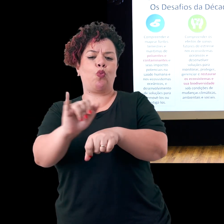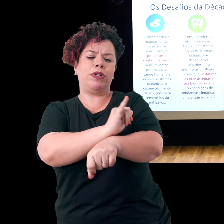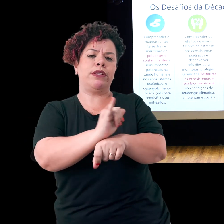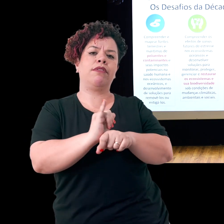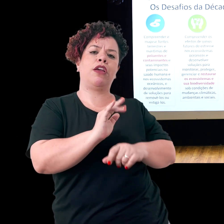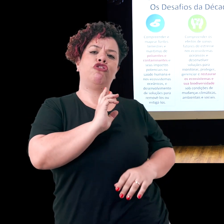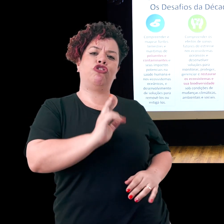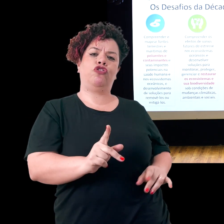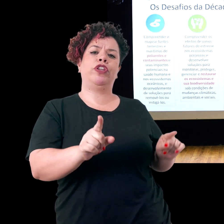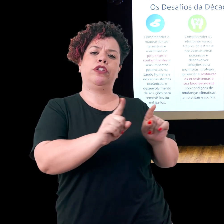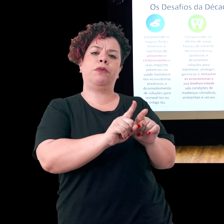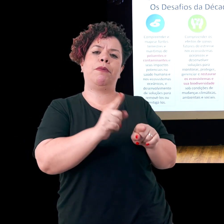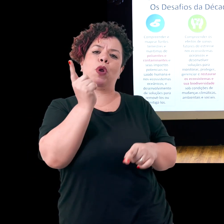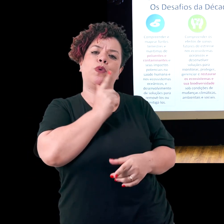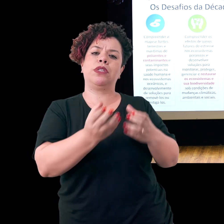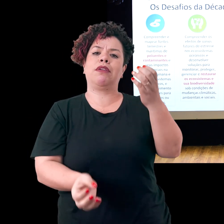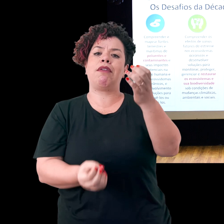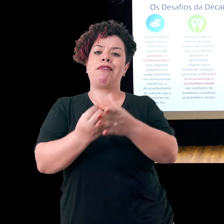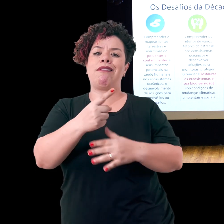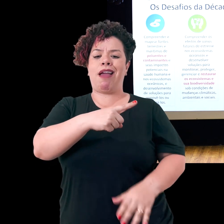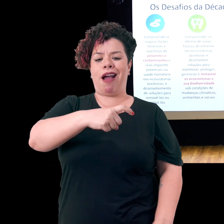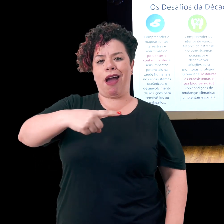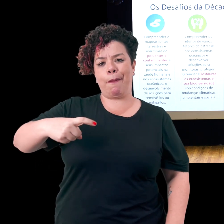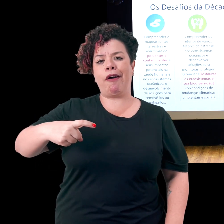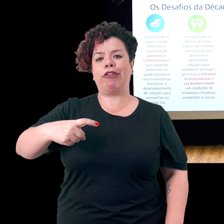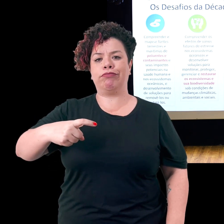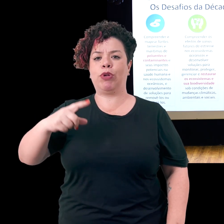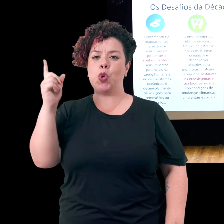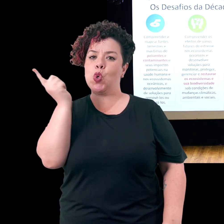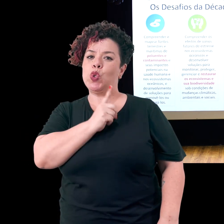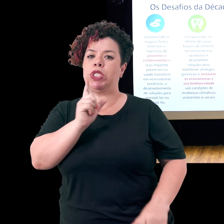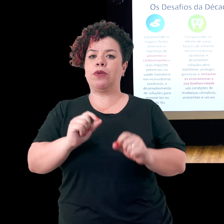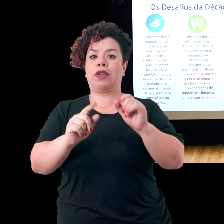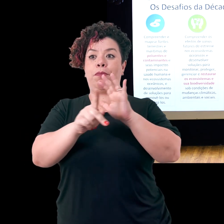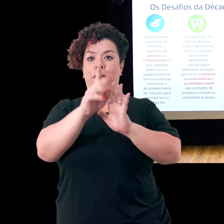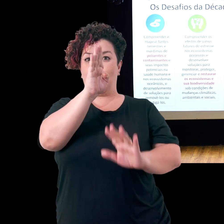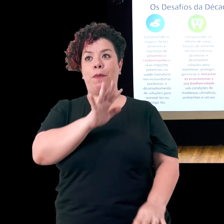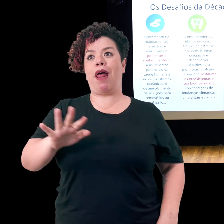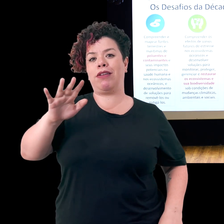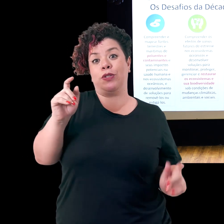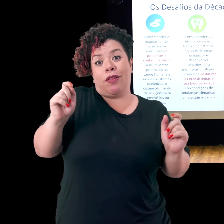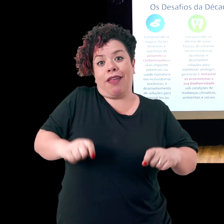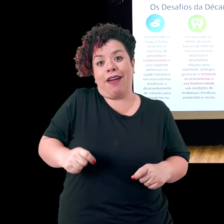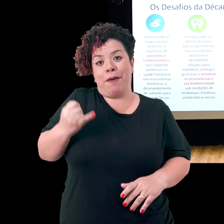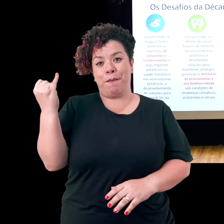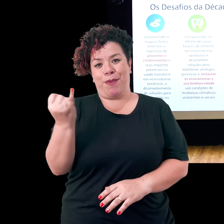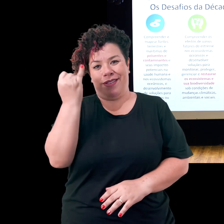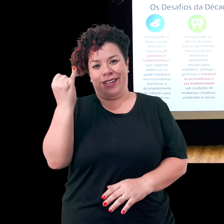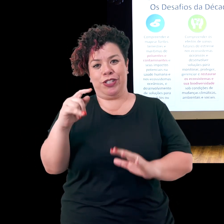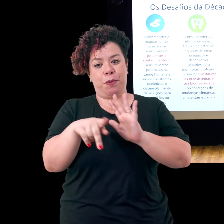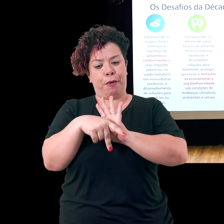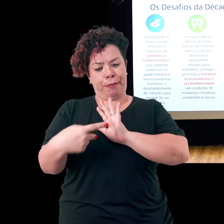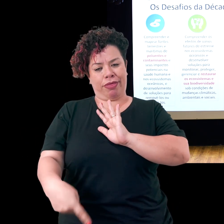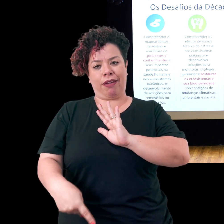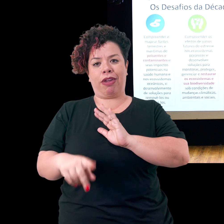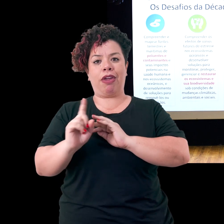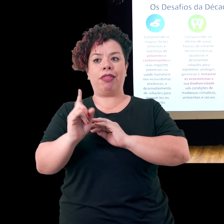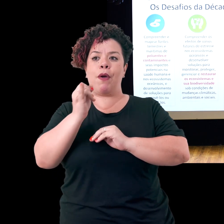essa lógica da produção de camarão. E, quiçá, produzindo camarão nacional, né? Espécies nativas e